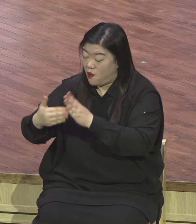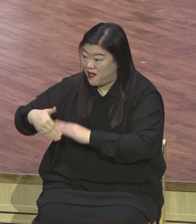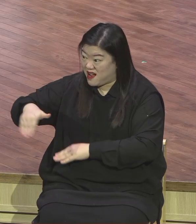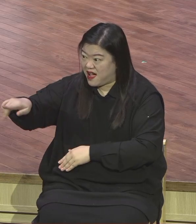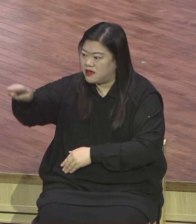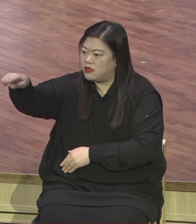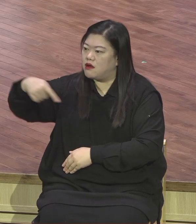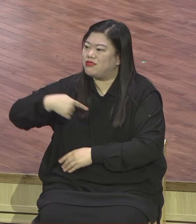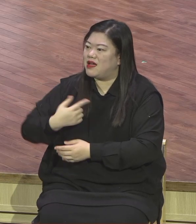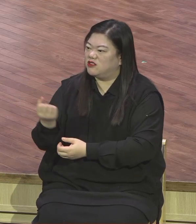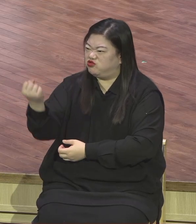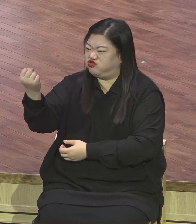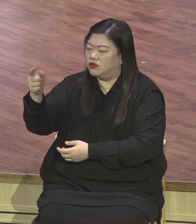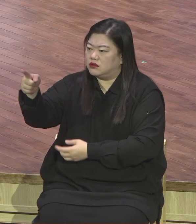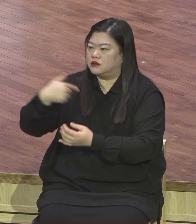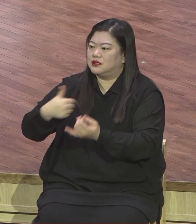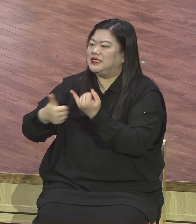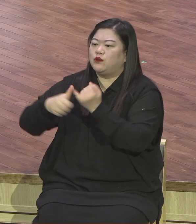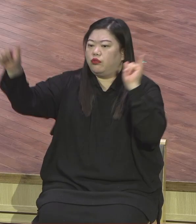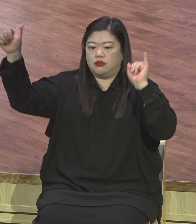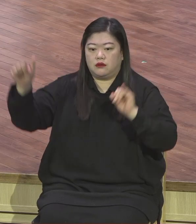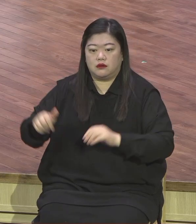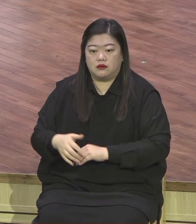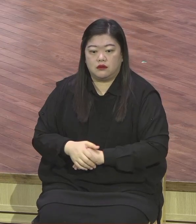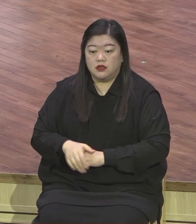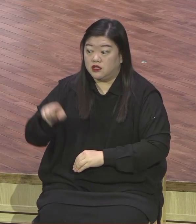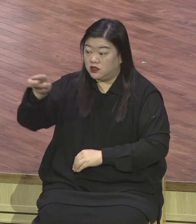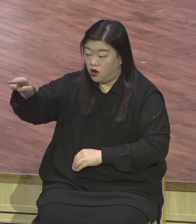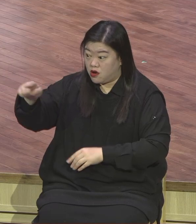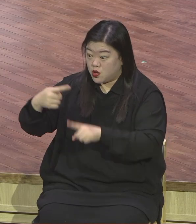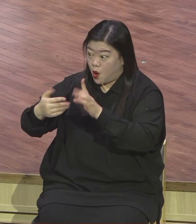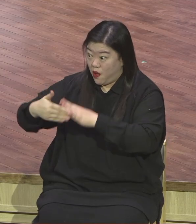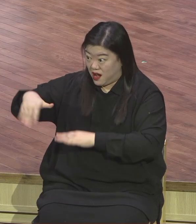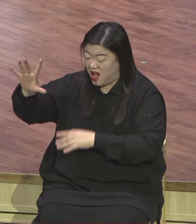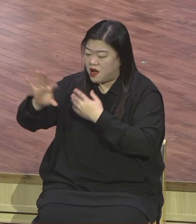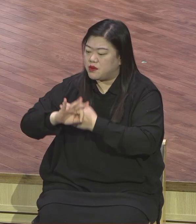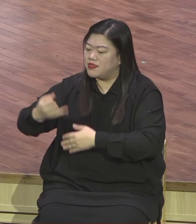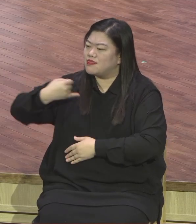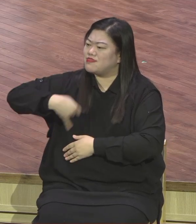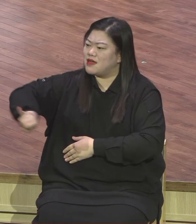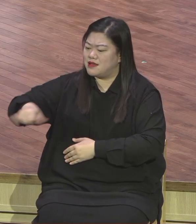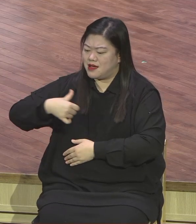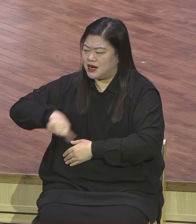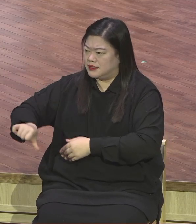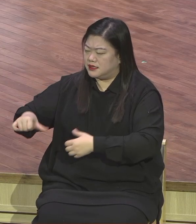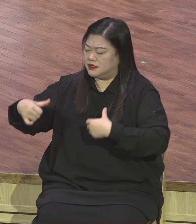나와 끝이다. 내 딸 아니다. 호적 파버리겠다.